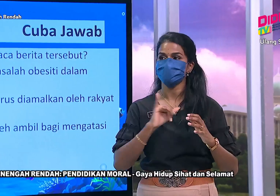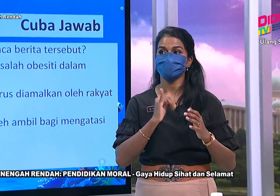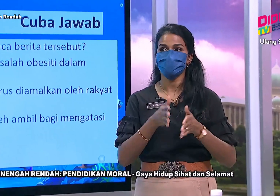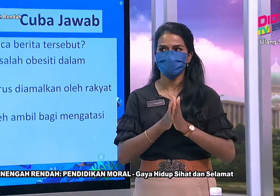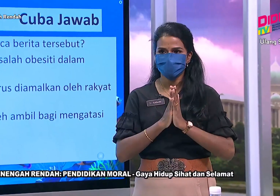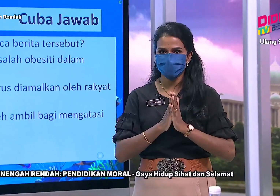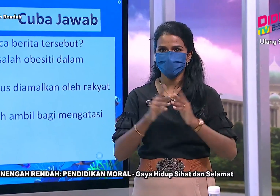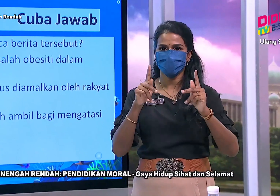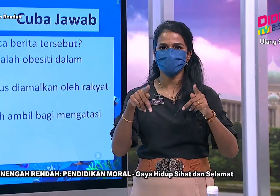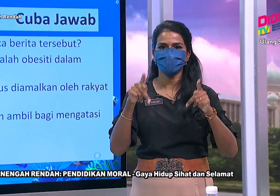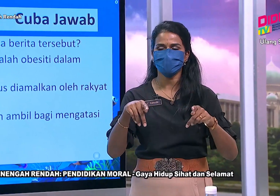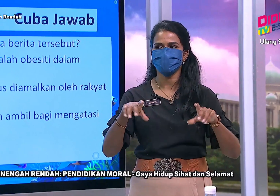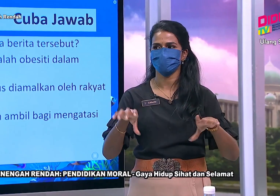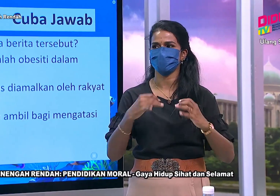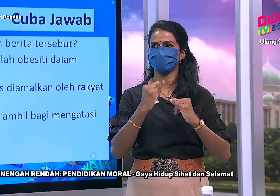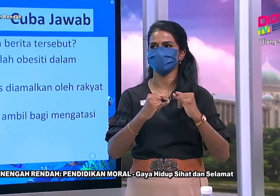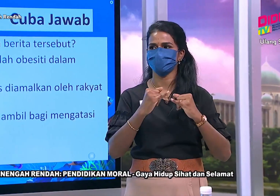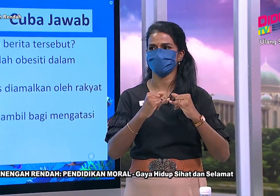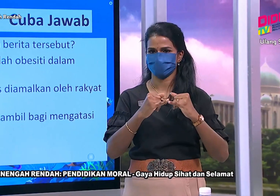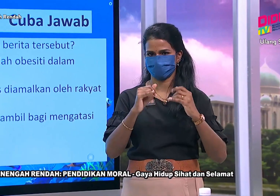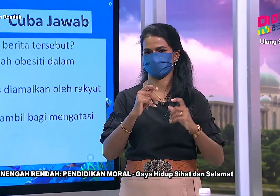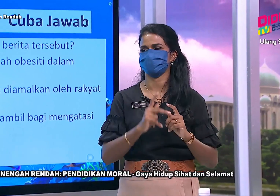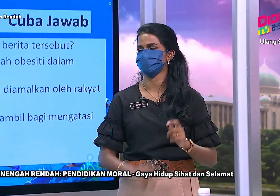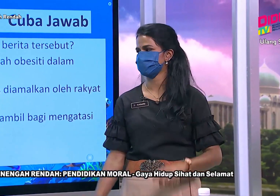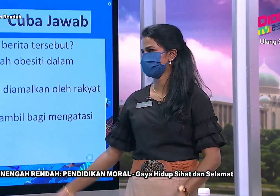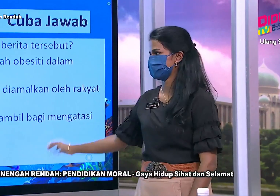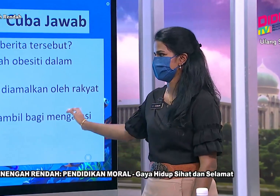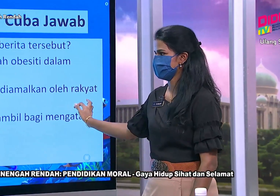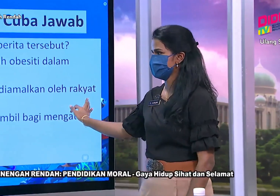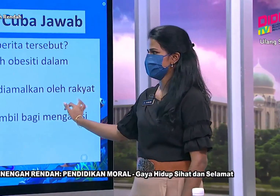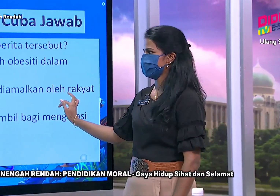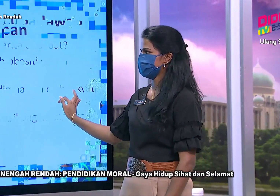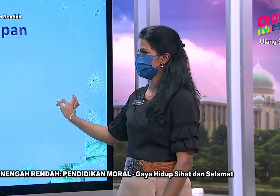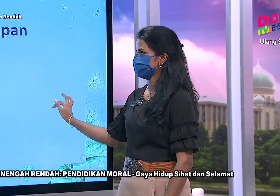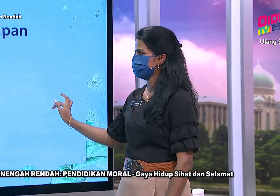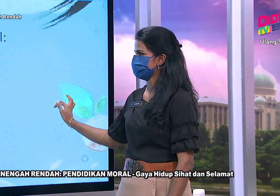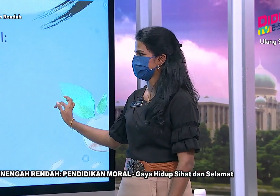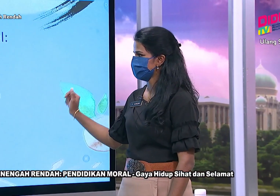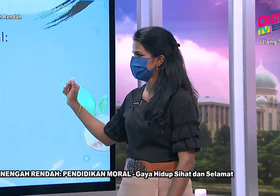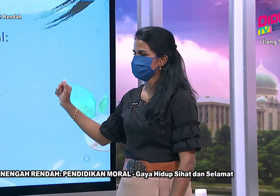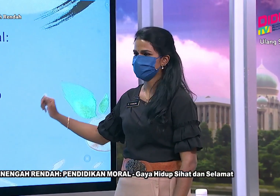saya minta pelajar-pelajar murid-murid buat kesimpulan. Lah. Kesimpulan. Boleh, boleh. Wow. Ada banyak